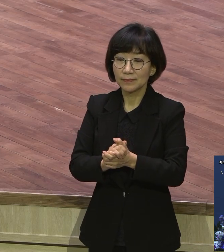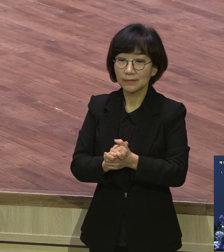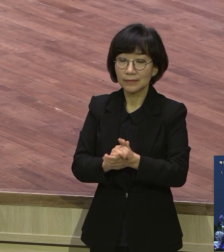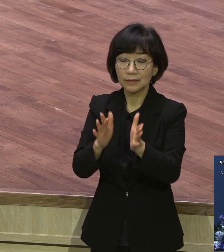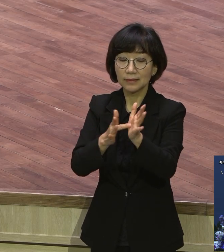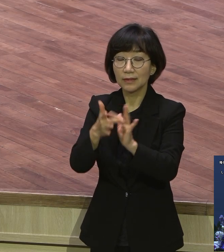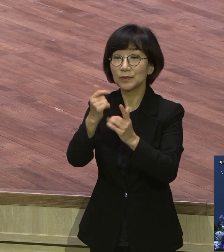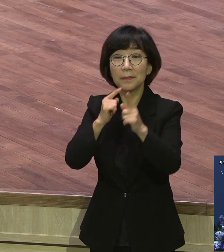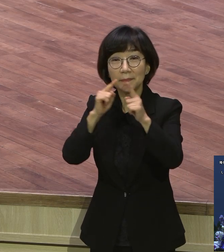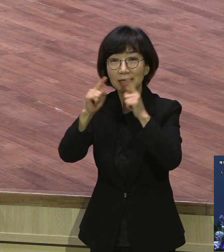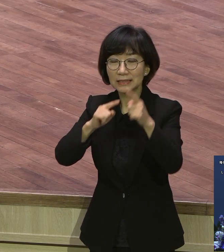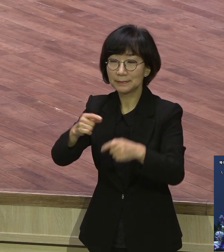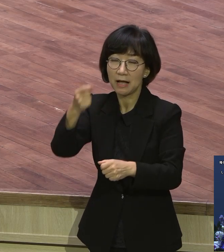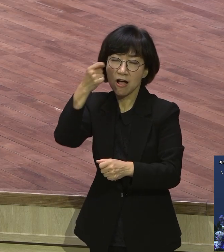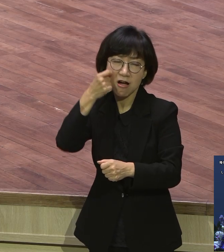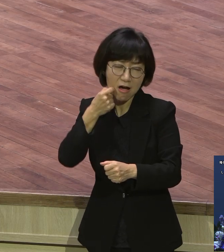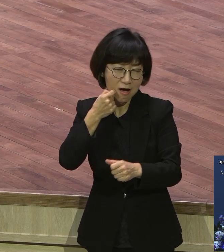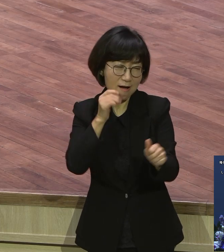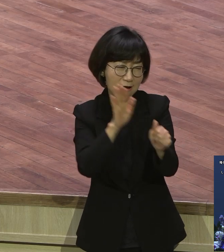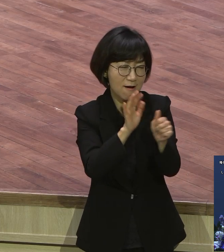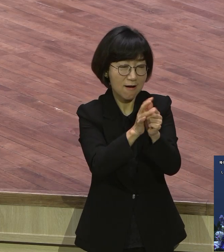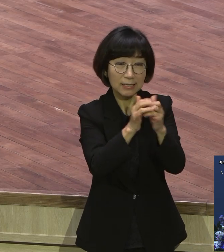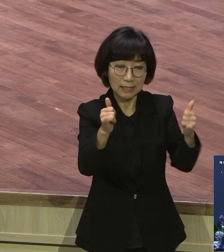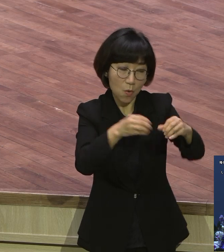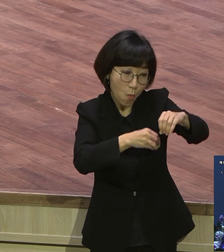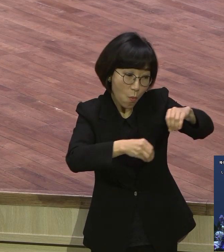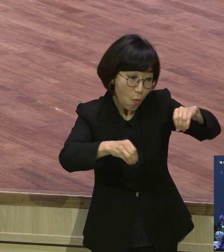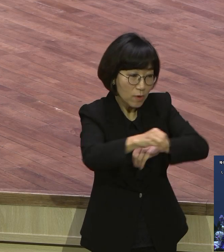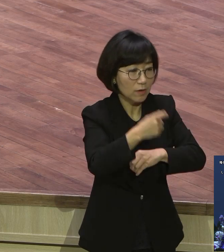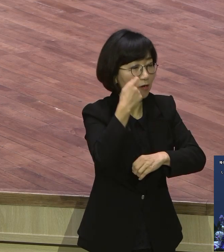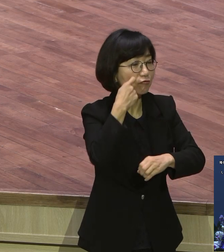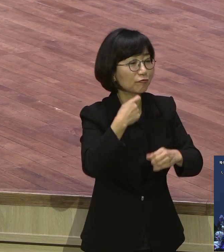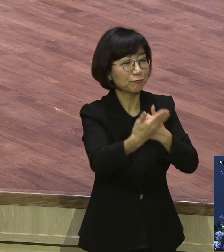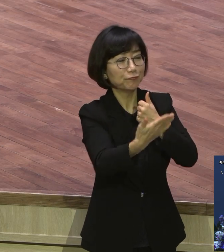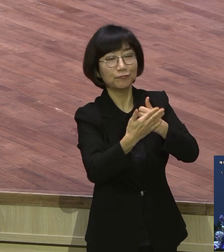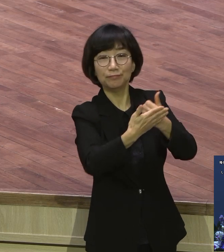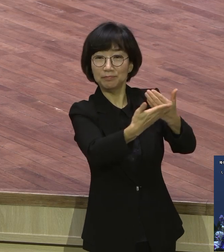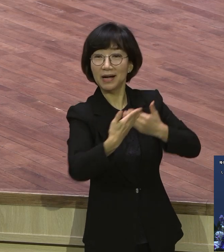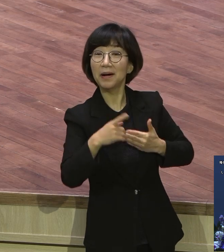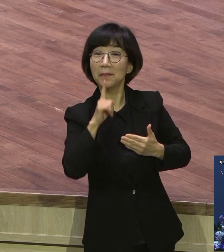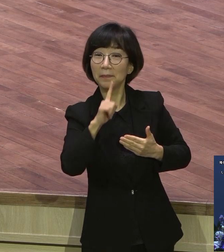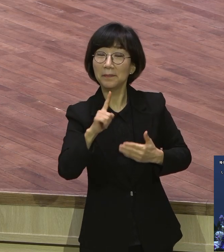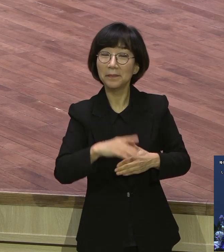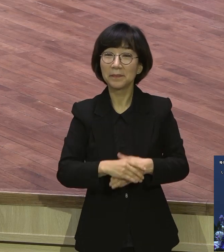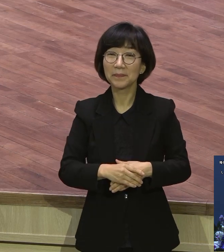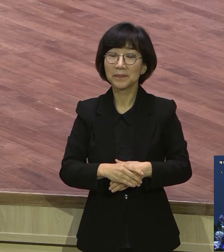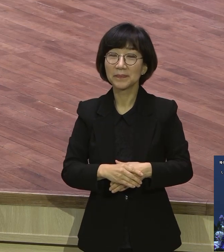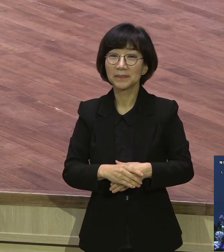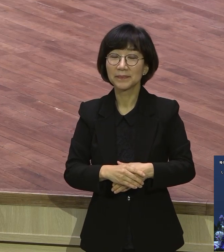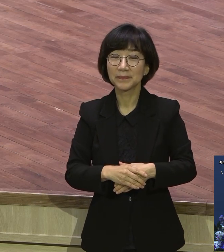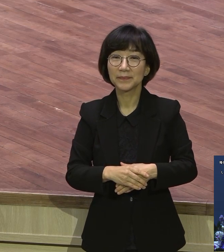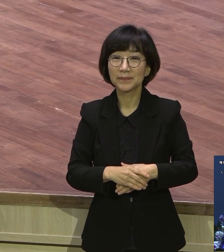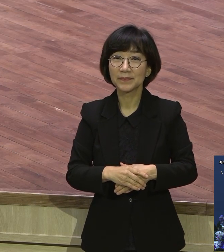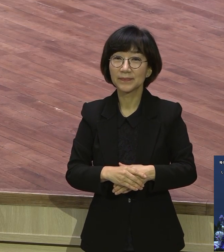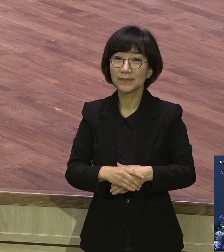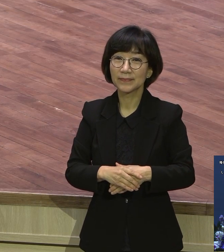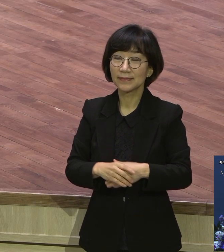있나니 그러면서 격률이 여김을 받을 것이며 그랬어요 하나님의